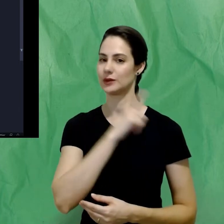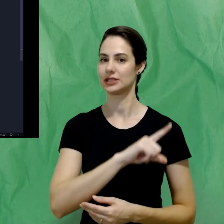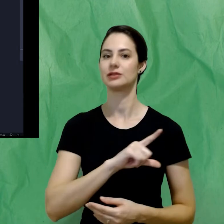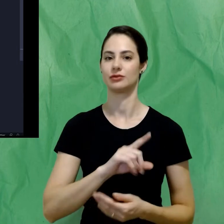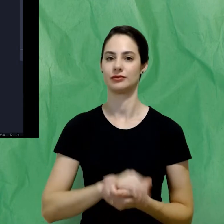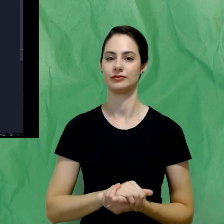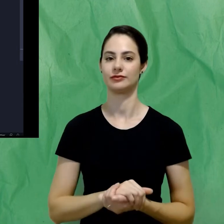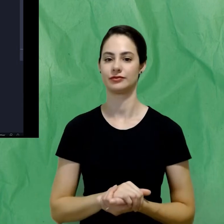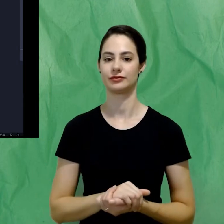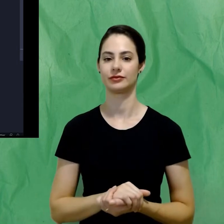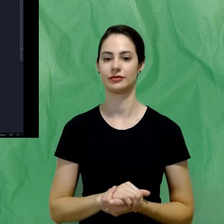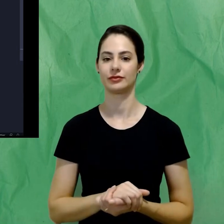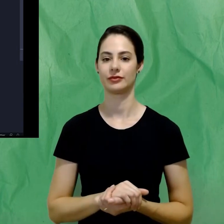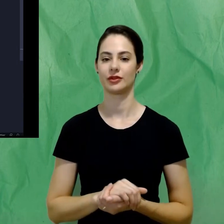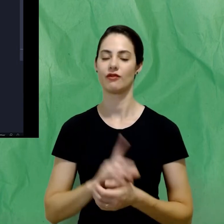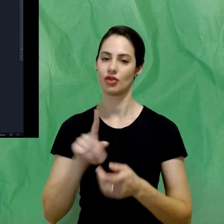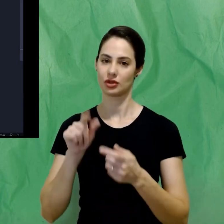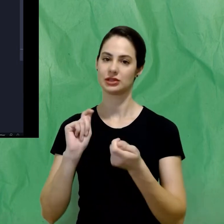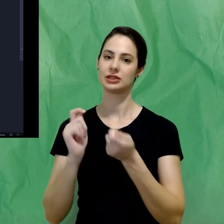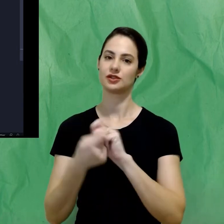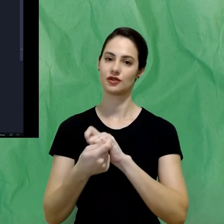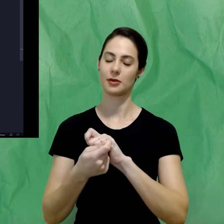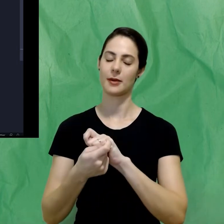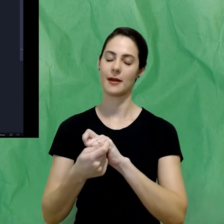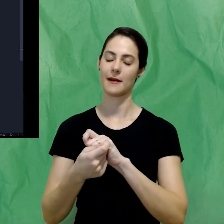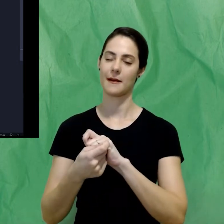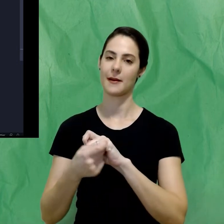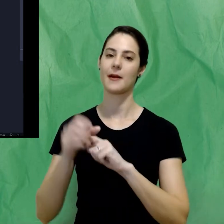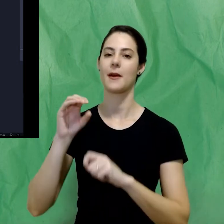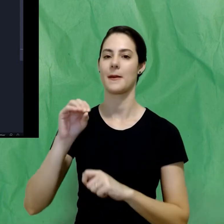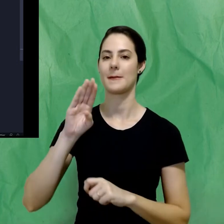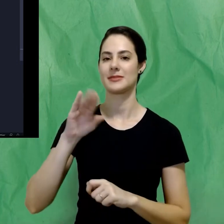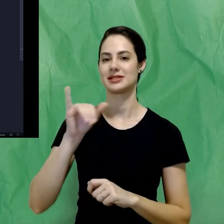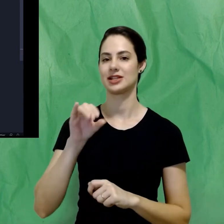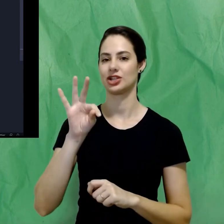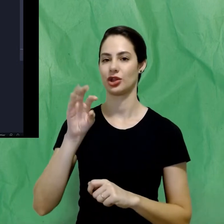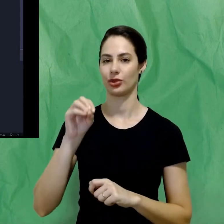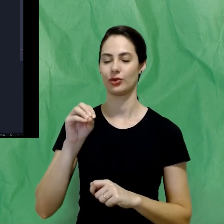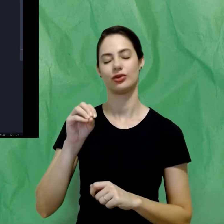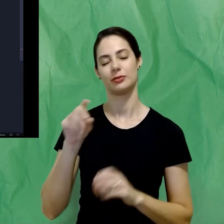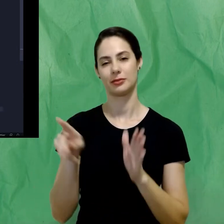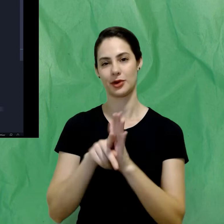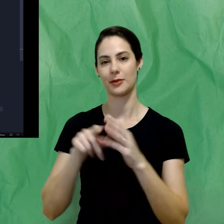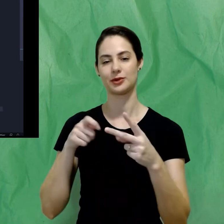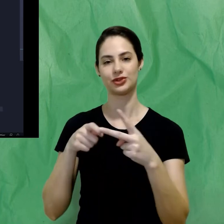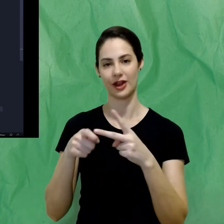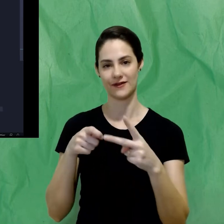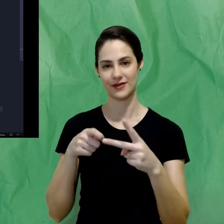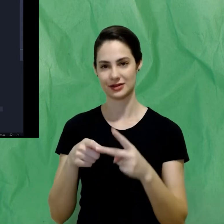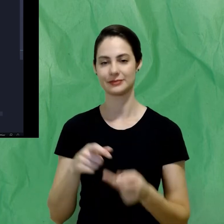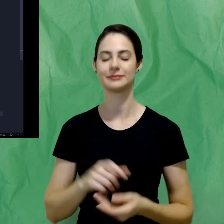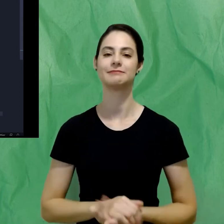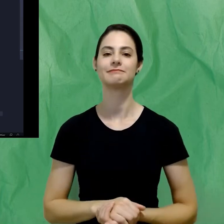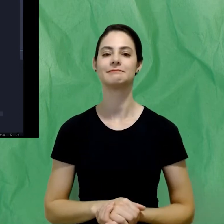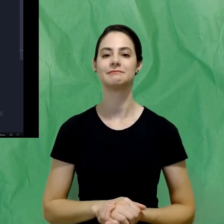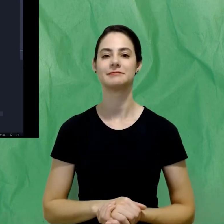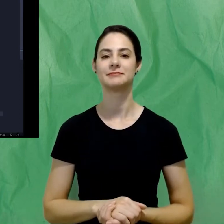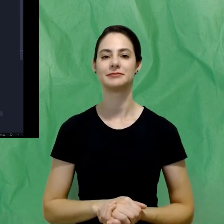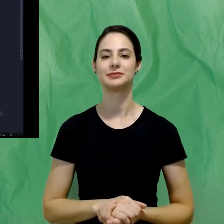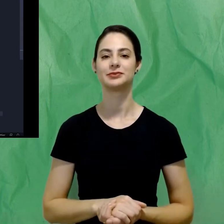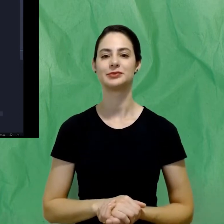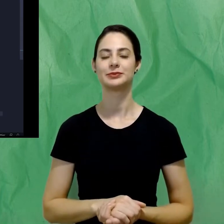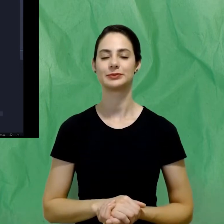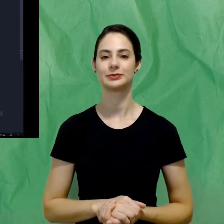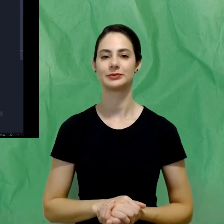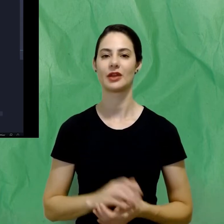e vou fazer um parse dela, transformando ela num objeto de JavaScript aqui dentro. Agora, dentro desse